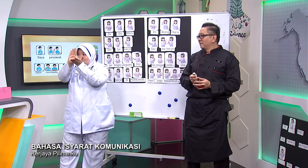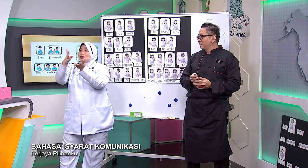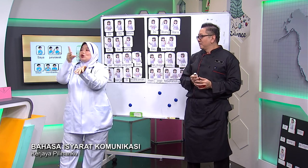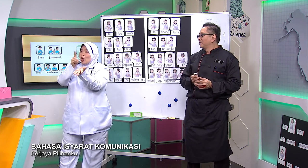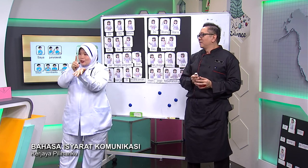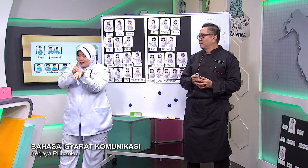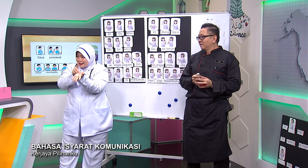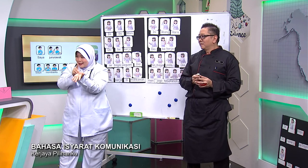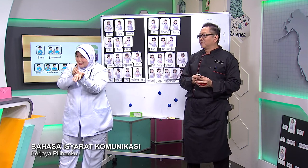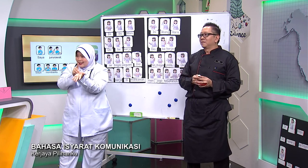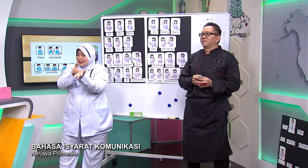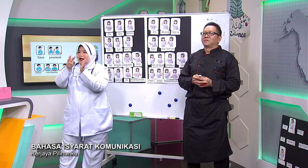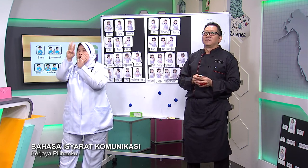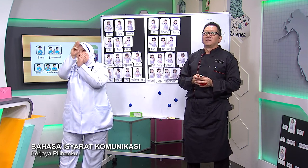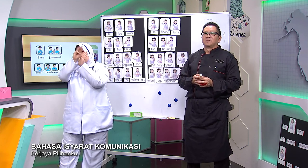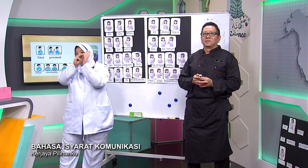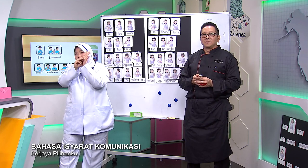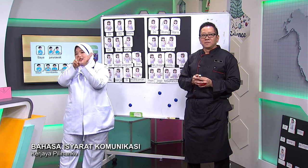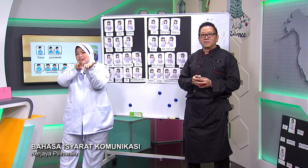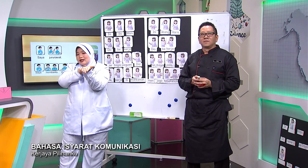membantu doktor